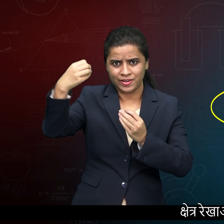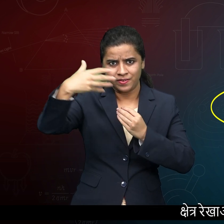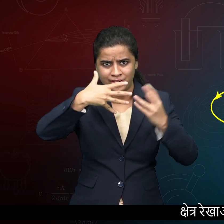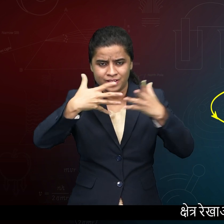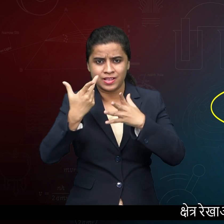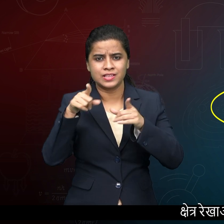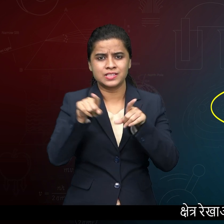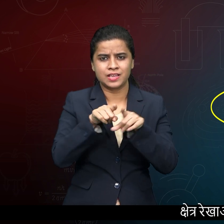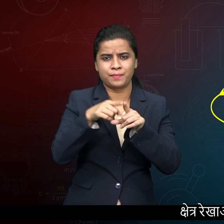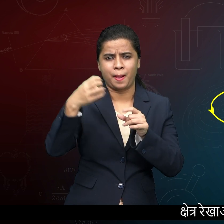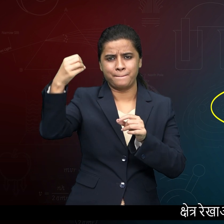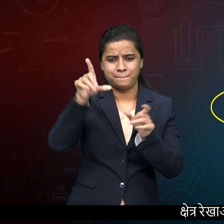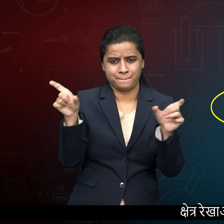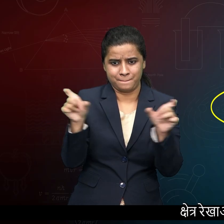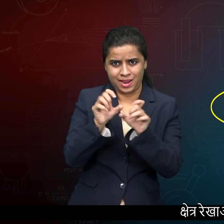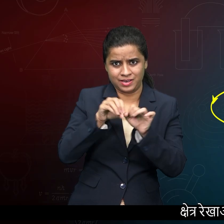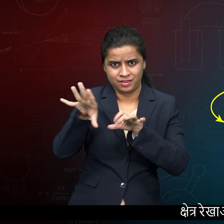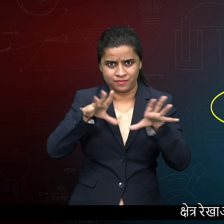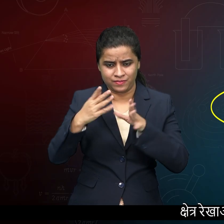में लपेटेंगी।